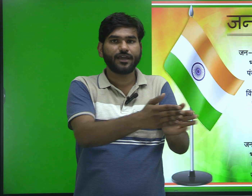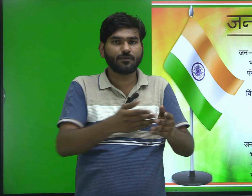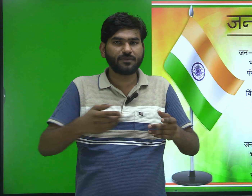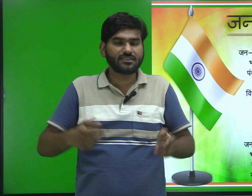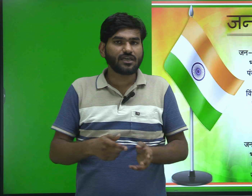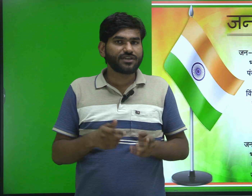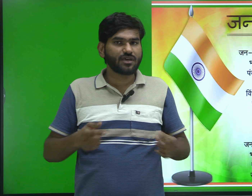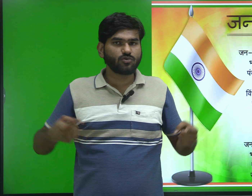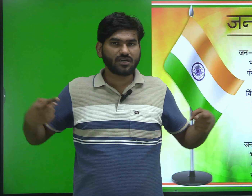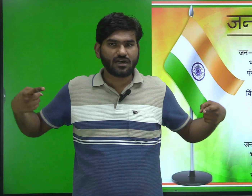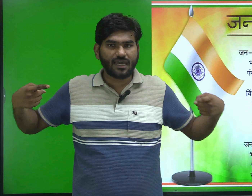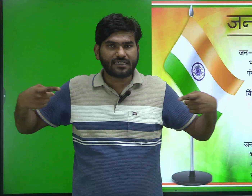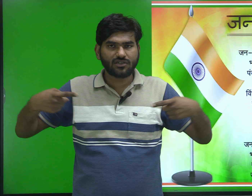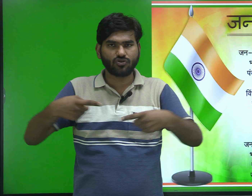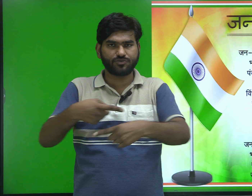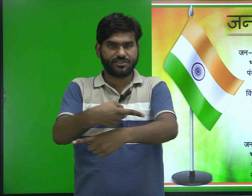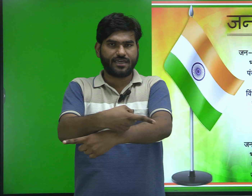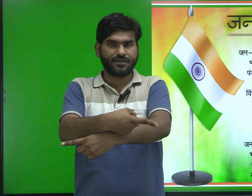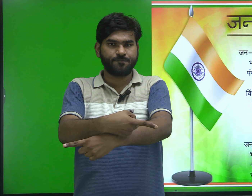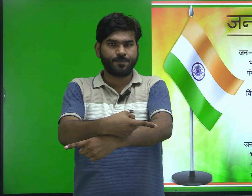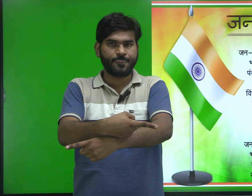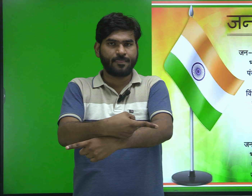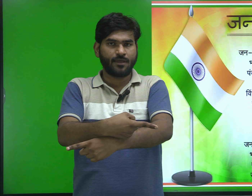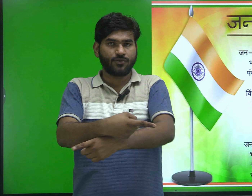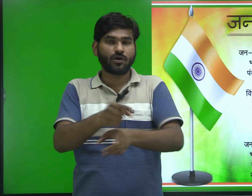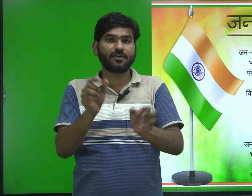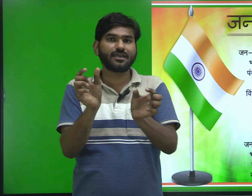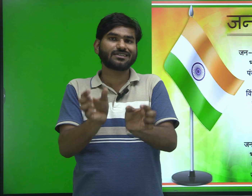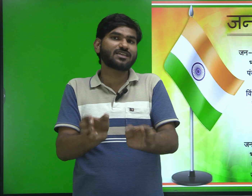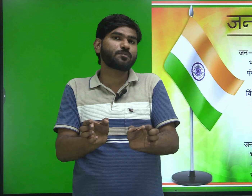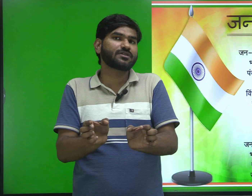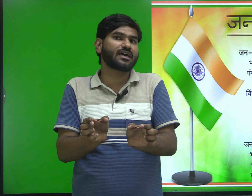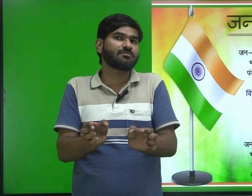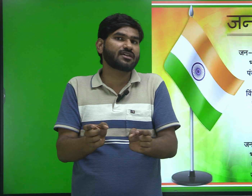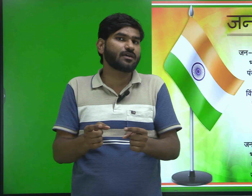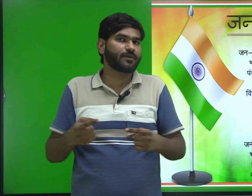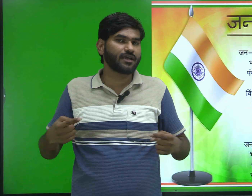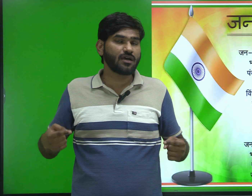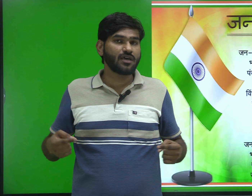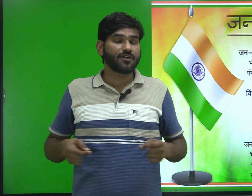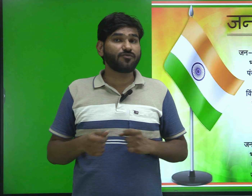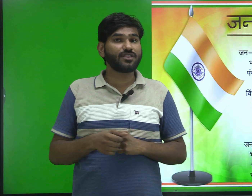मीन्स यमुना गंगा ऐसे क्रॉस में जाएगा। तो हमें ये कंसेप्ट ध्यान में रखना पड़ेगा, विंध्य